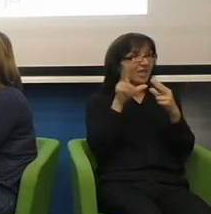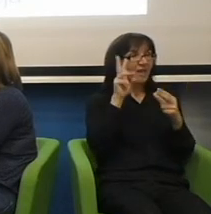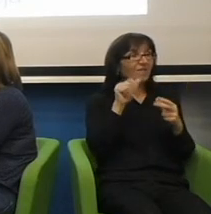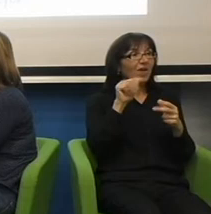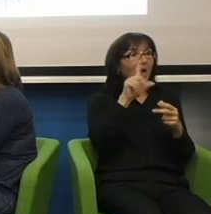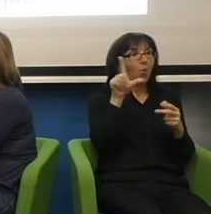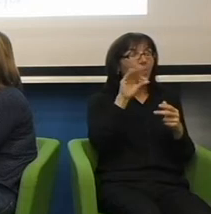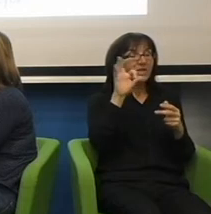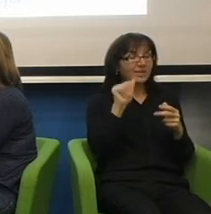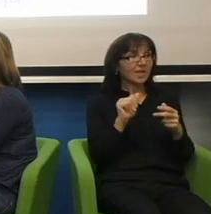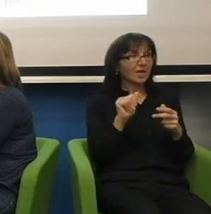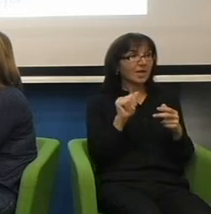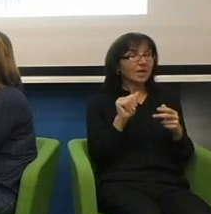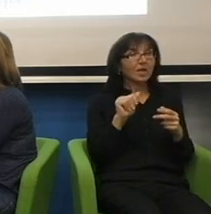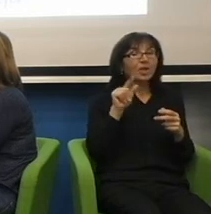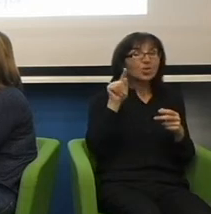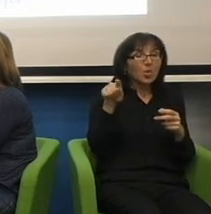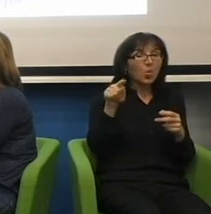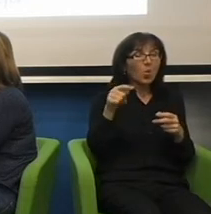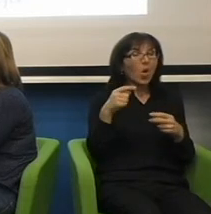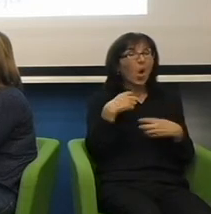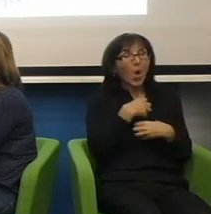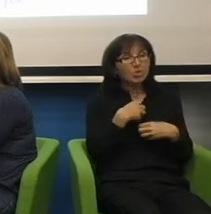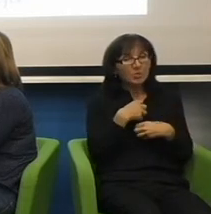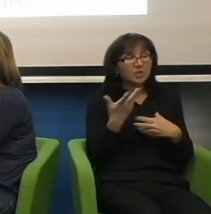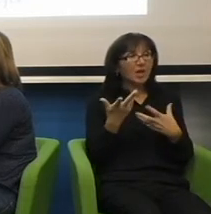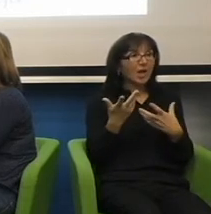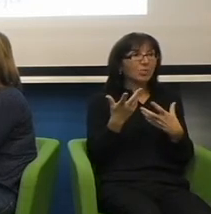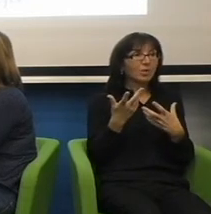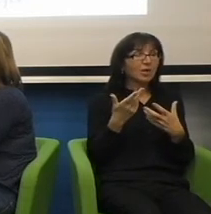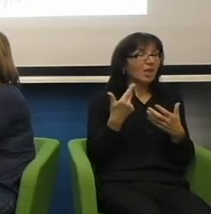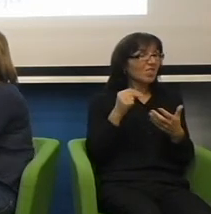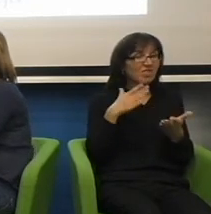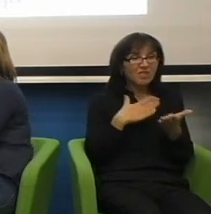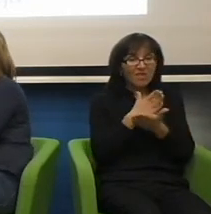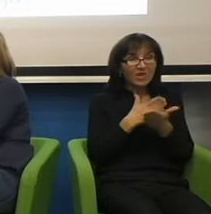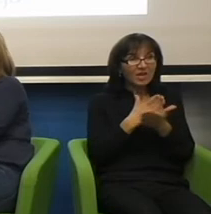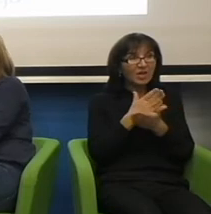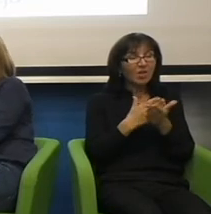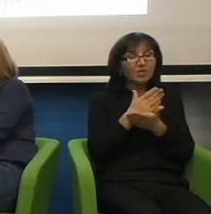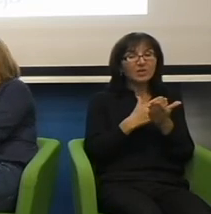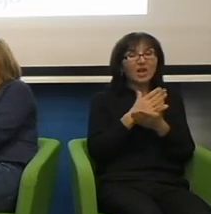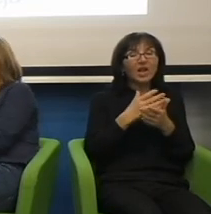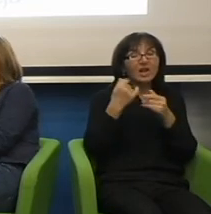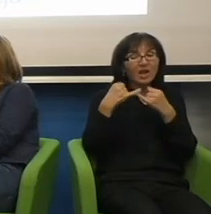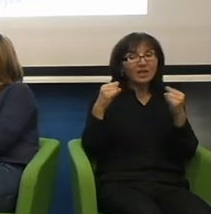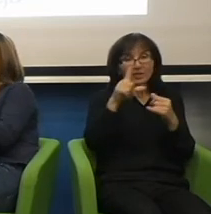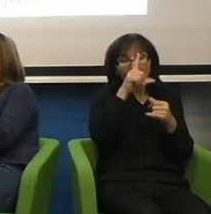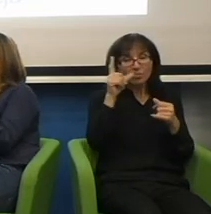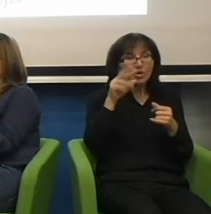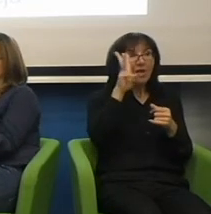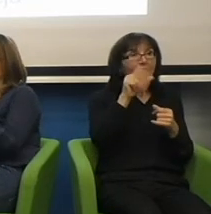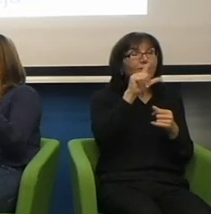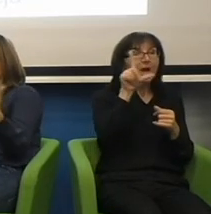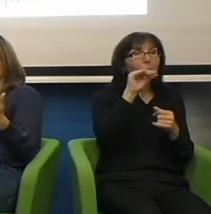prostu ośmieszały ją, czy robiły ją niewiarygodną w oczach reszty opozycji. Wałęsa miał ogromny kredyt zaufania, tak? Ona, tak,